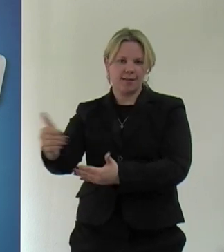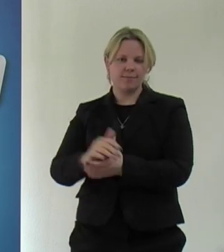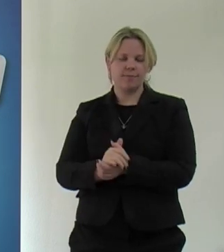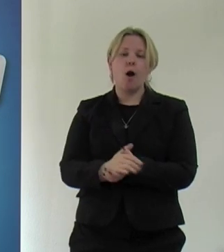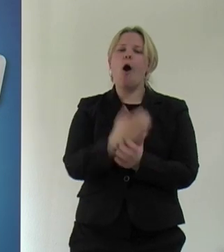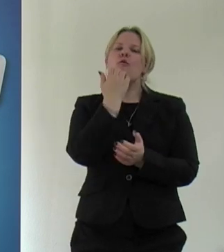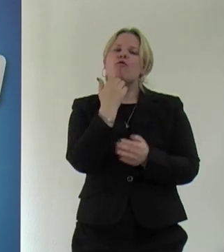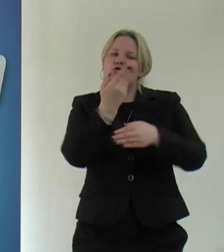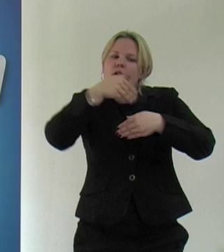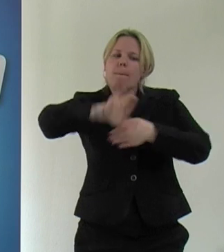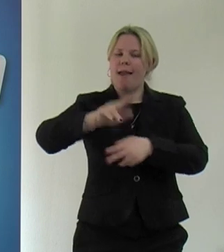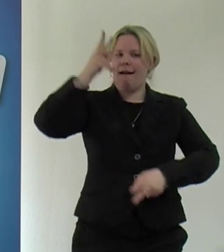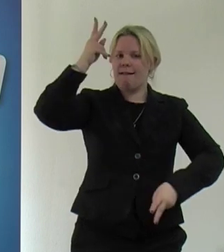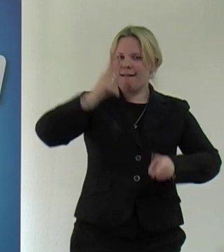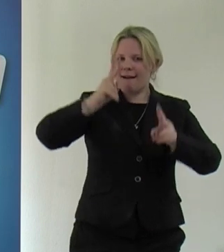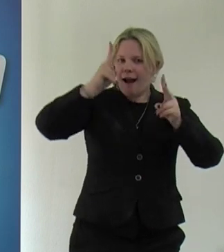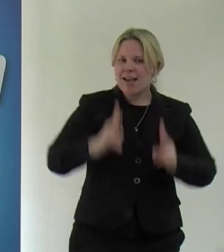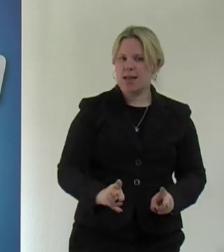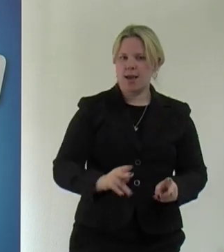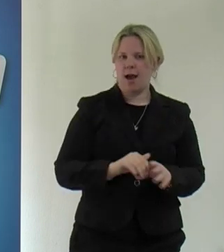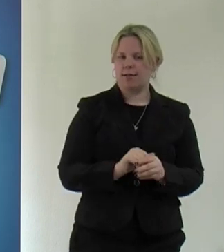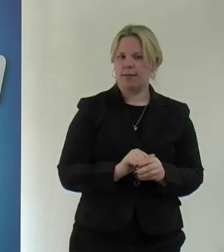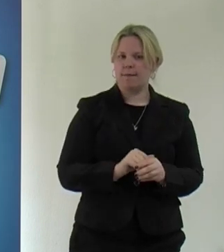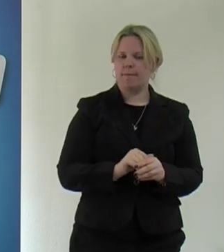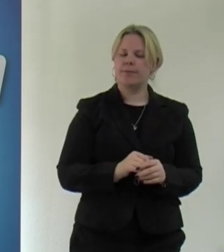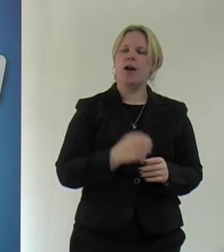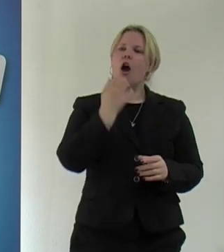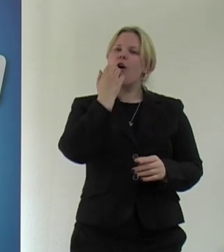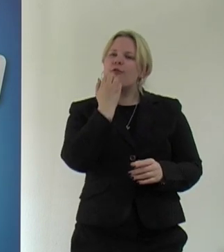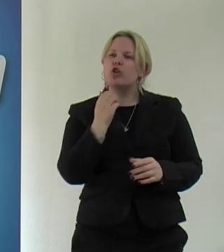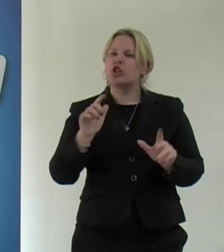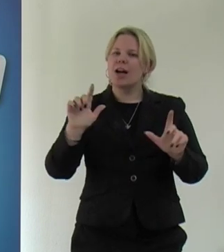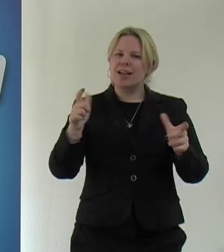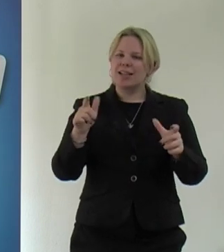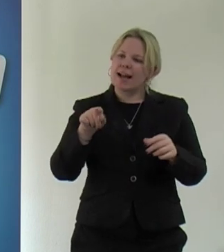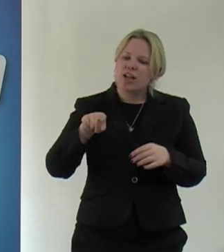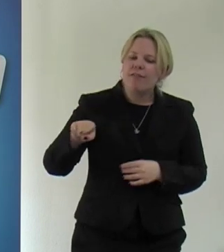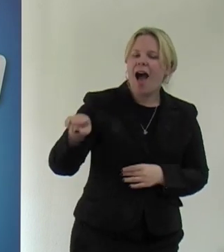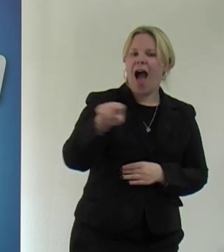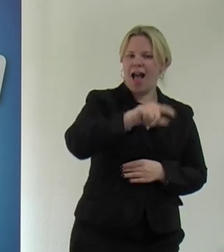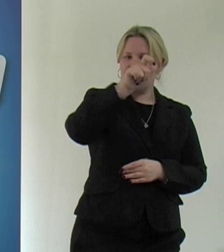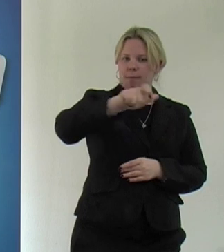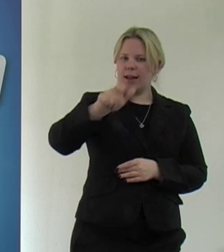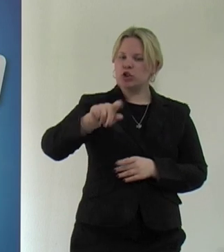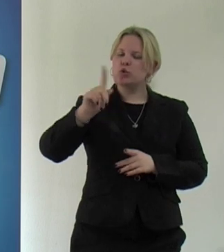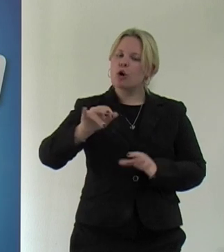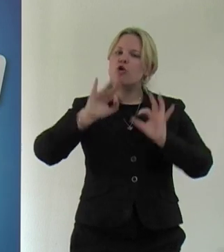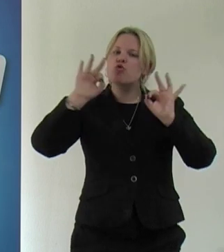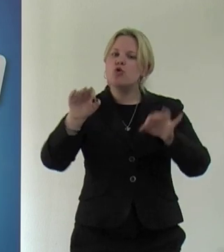Gerechtigkeit. Wir wollen eine Gesellschaft, in der die Menschen gut zusammenleben und gut